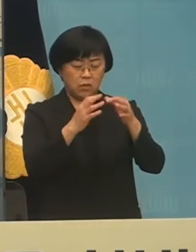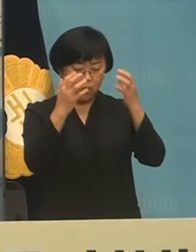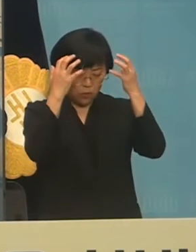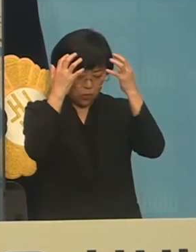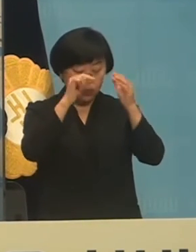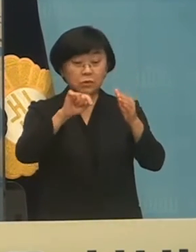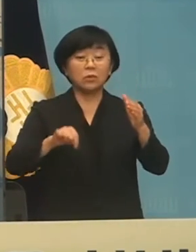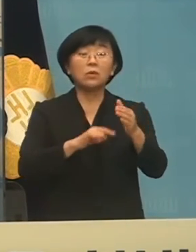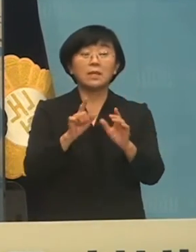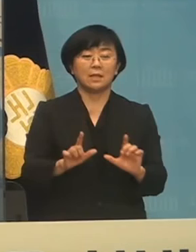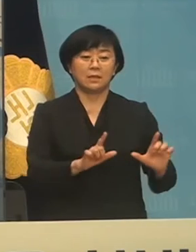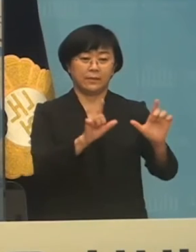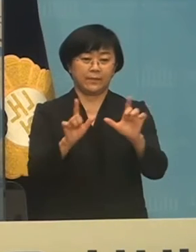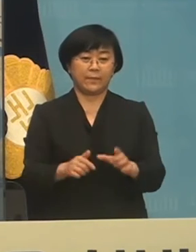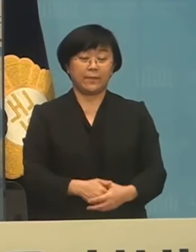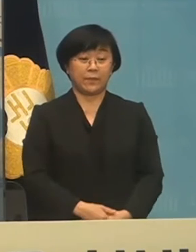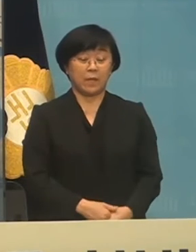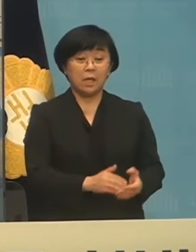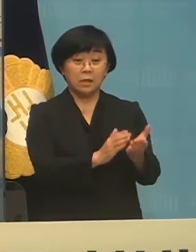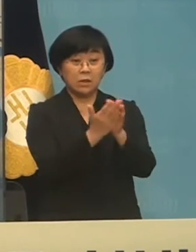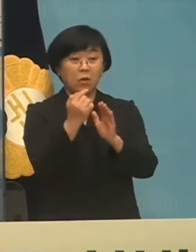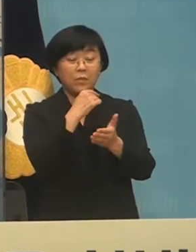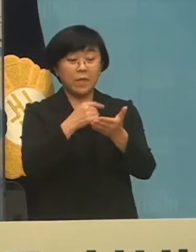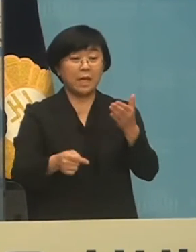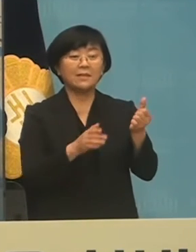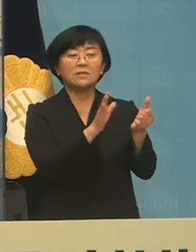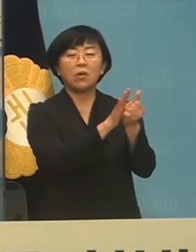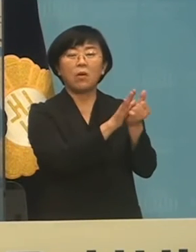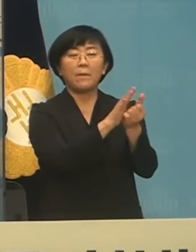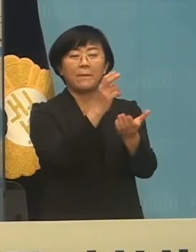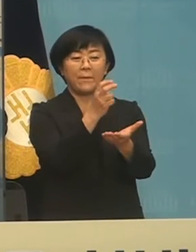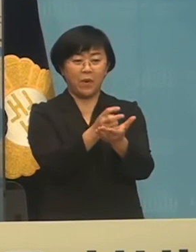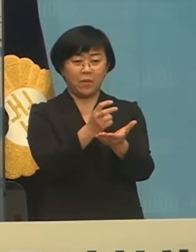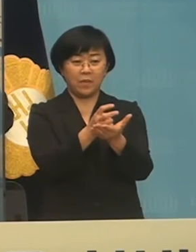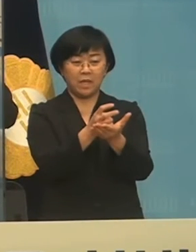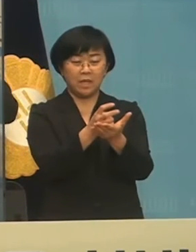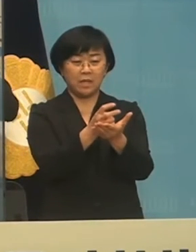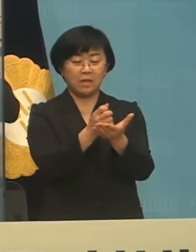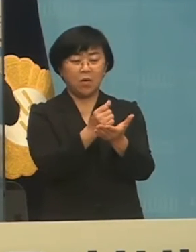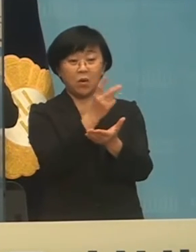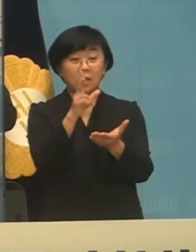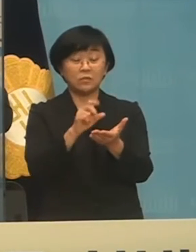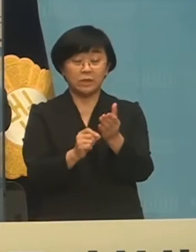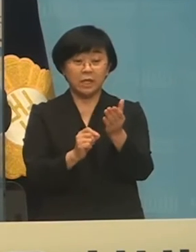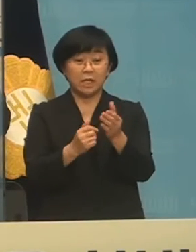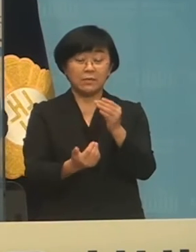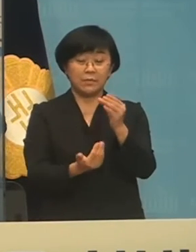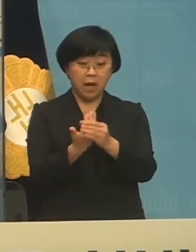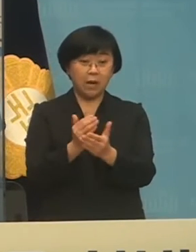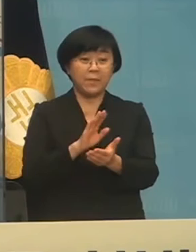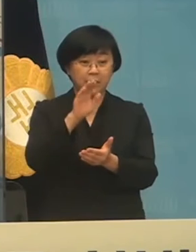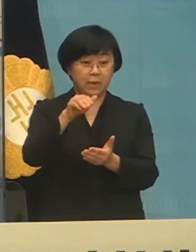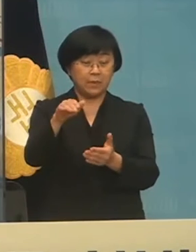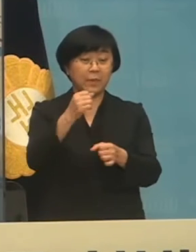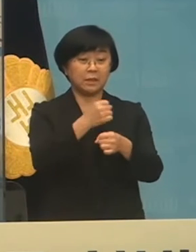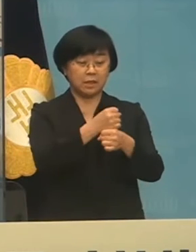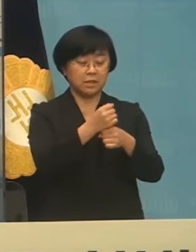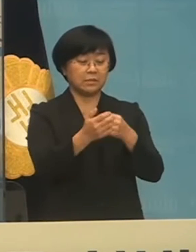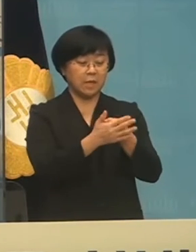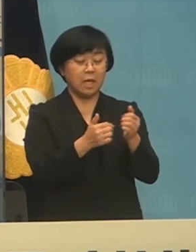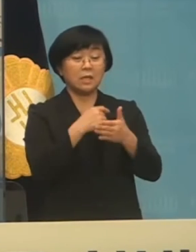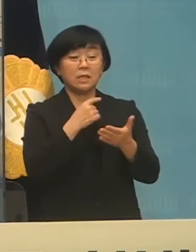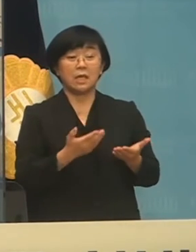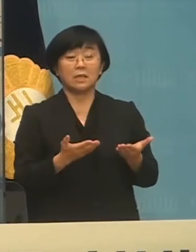고통받고 있습니다. 세월호 피해 지원법이 우여곡절 끝에 만들어졌지만 세월호